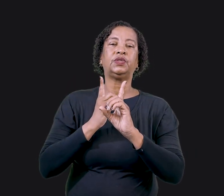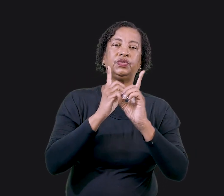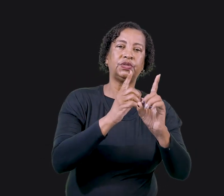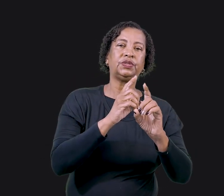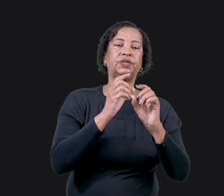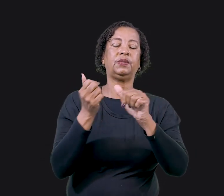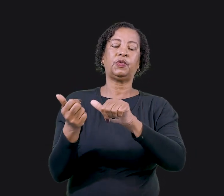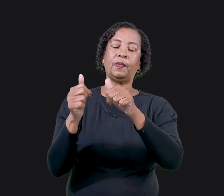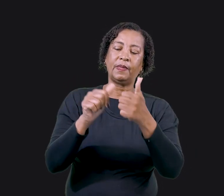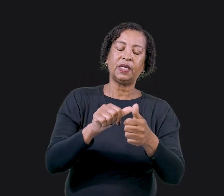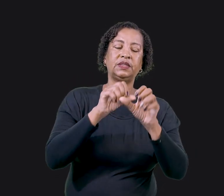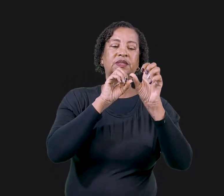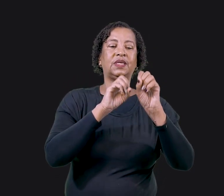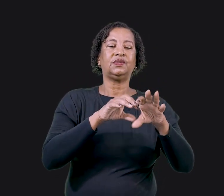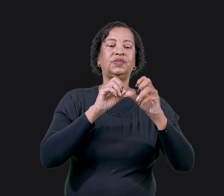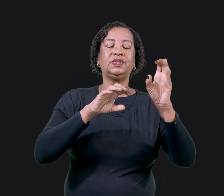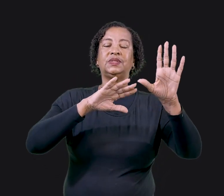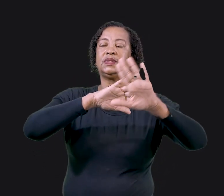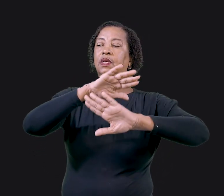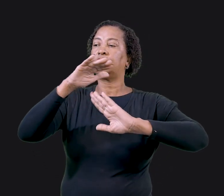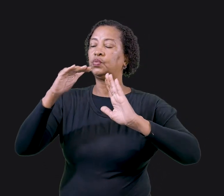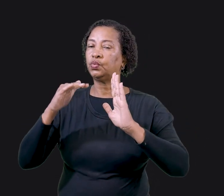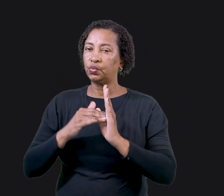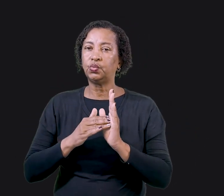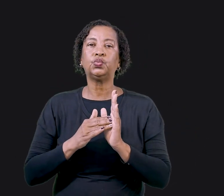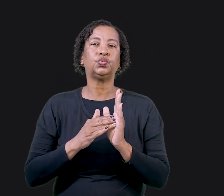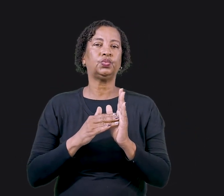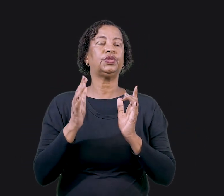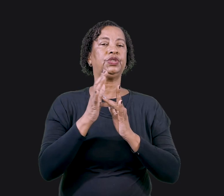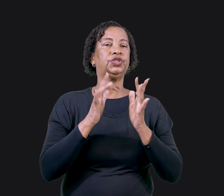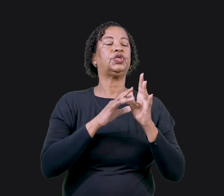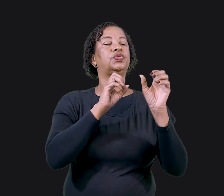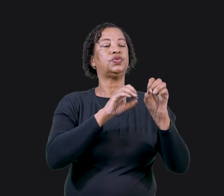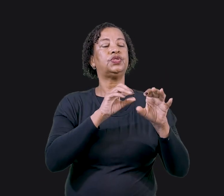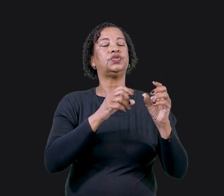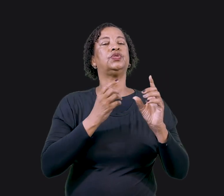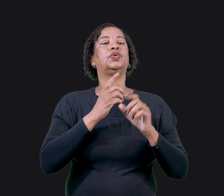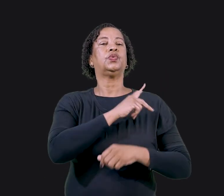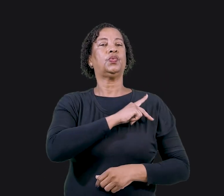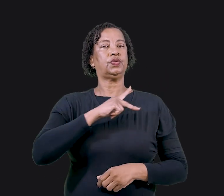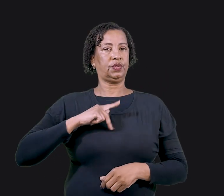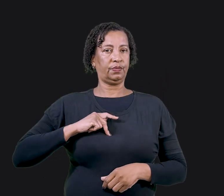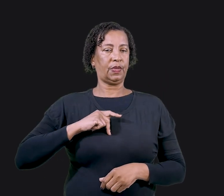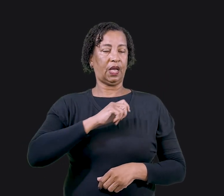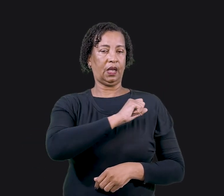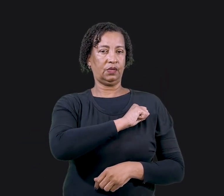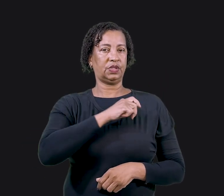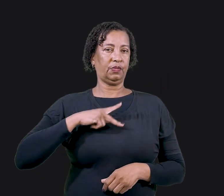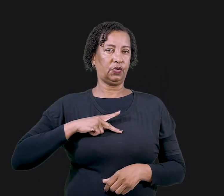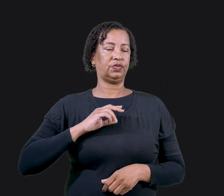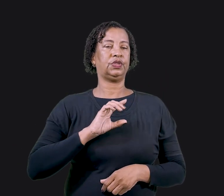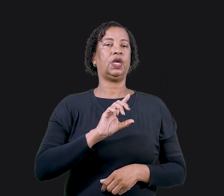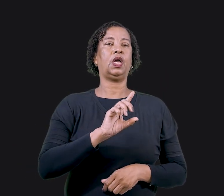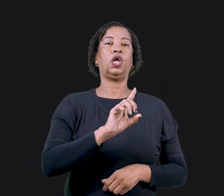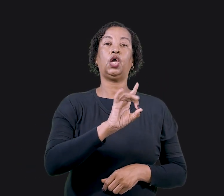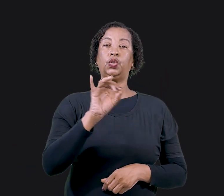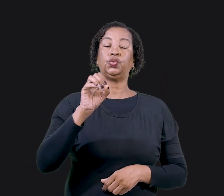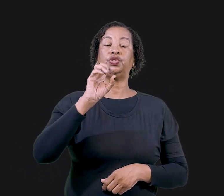discípulos, batizaram, ensinaram a eles tudo o que Jesus tinha lhes ensinado. No dia do Pentecostes, quando surgiu a igreja com todos